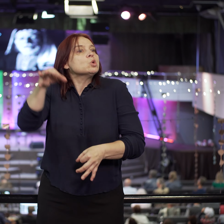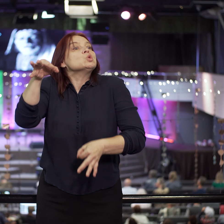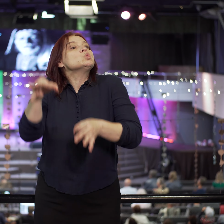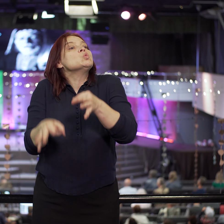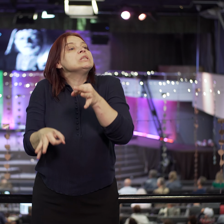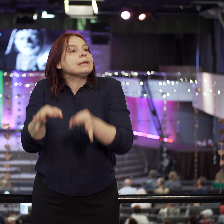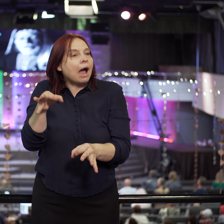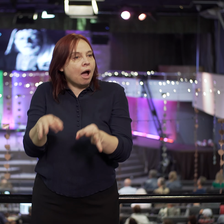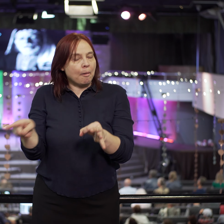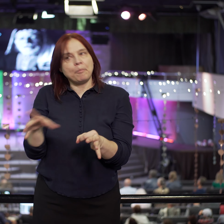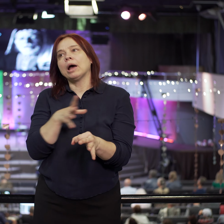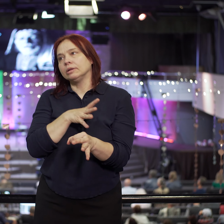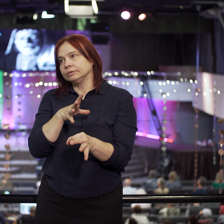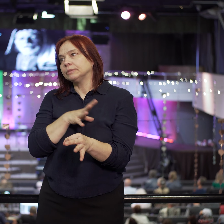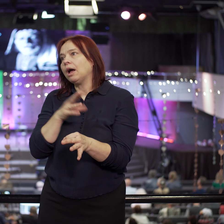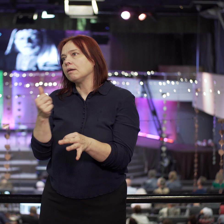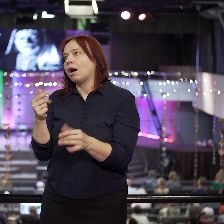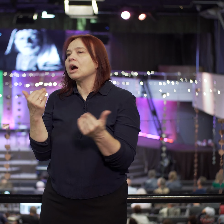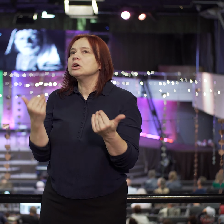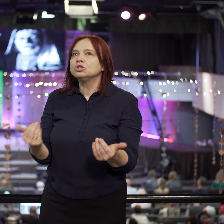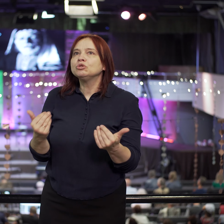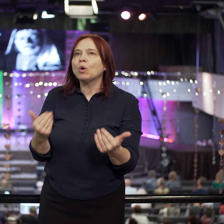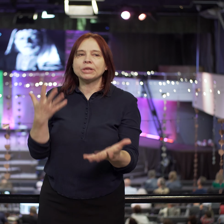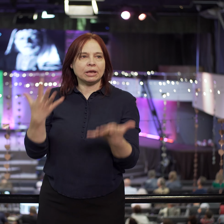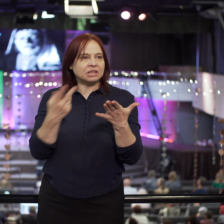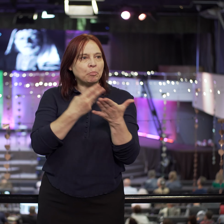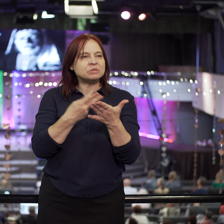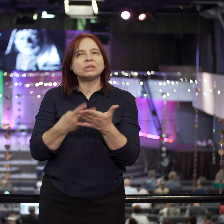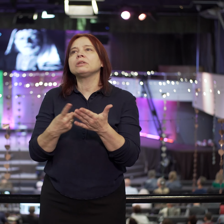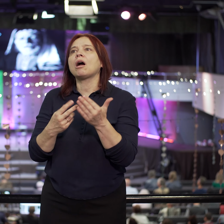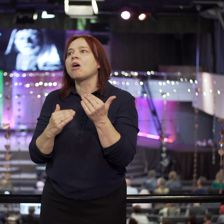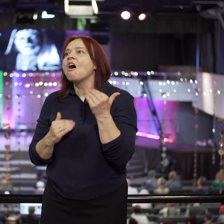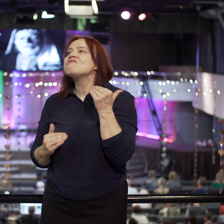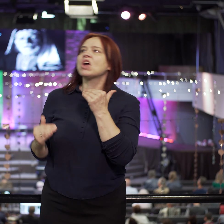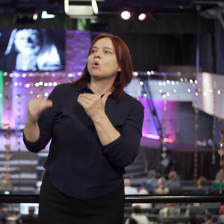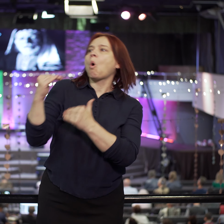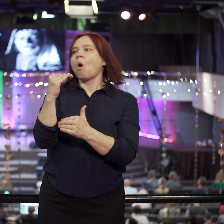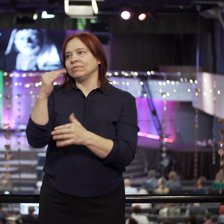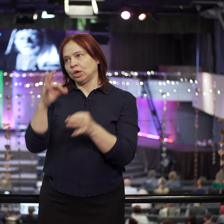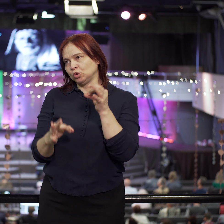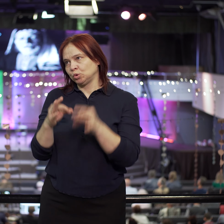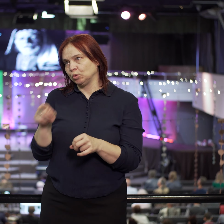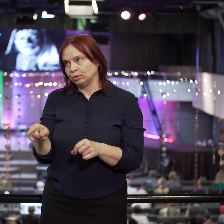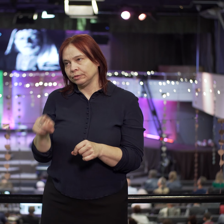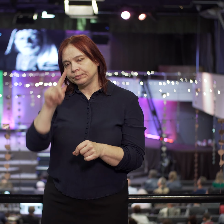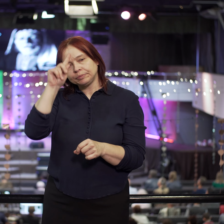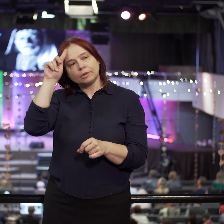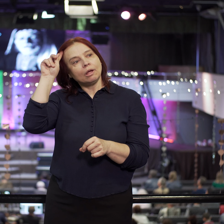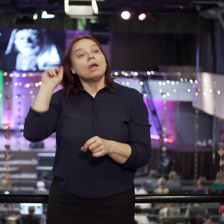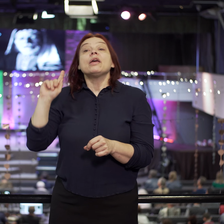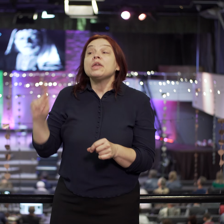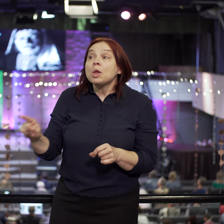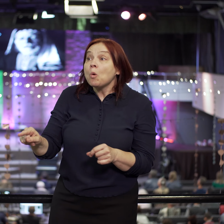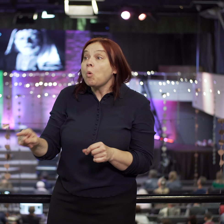вот будем переводить в современные реалии. Член Синедриона еврейского. И он приходит к